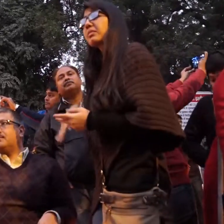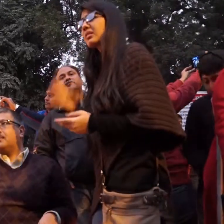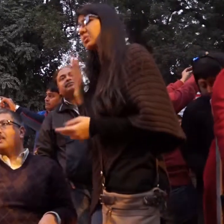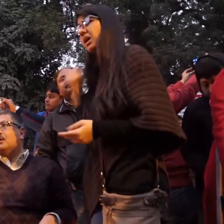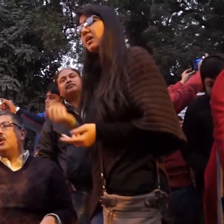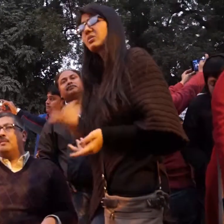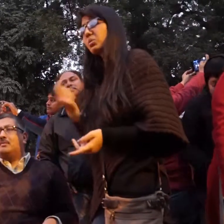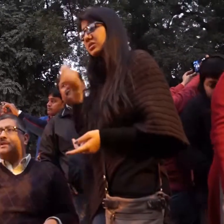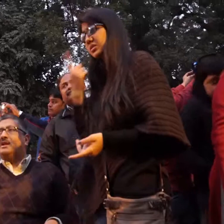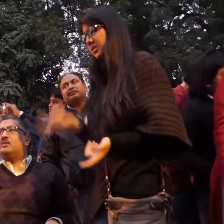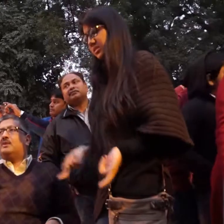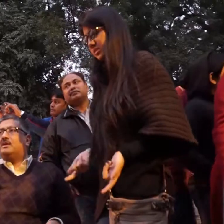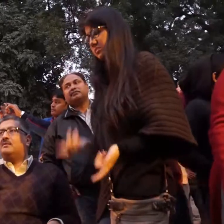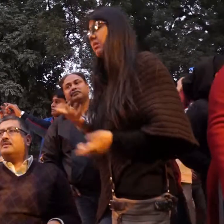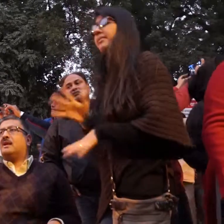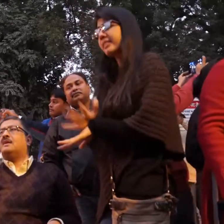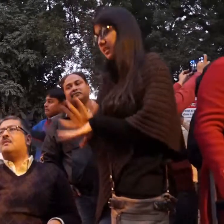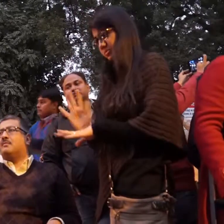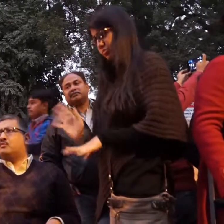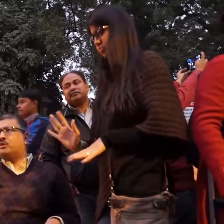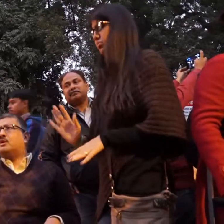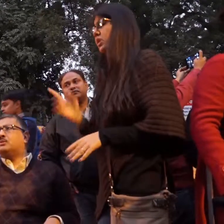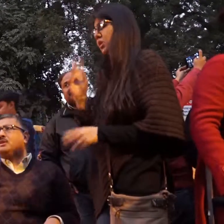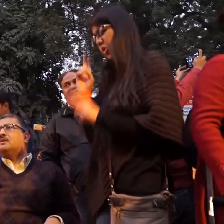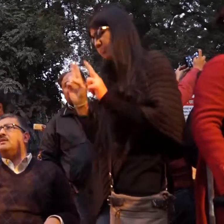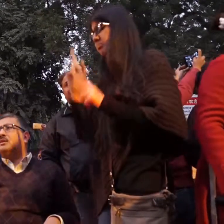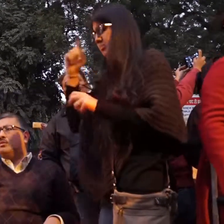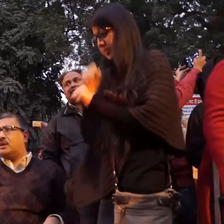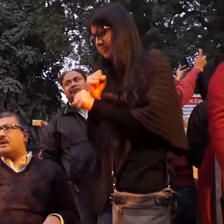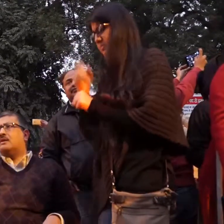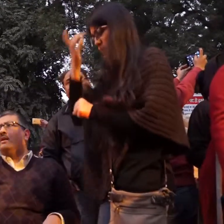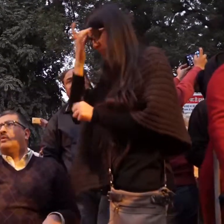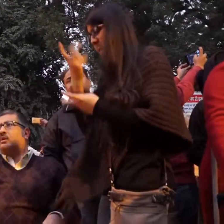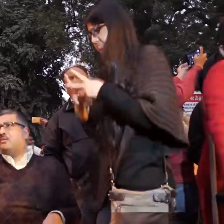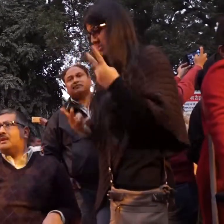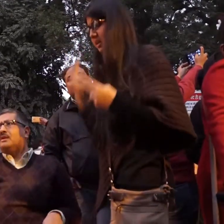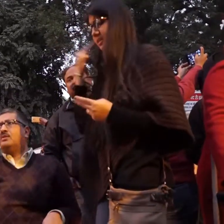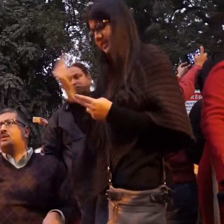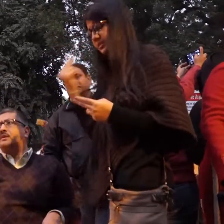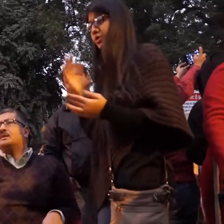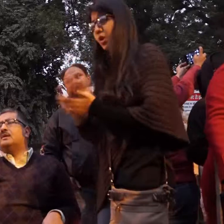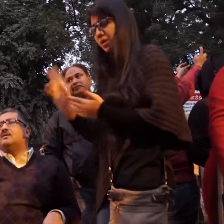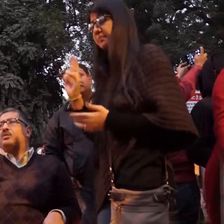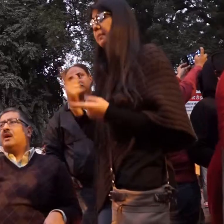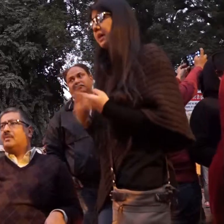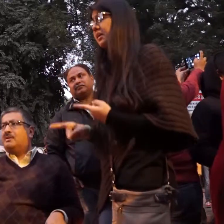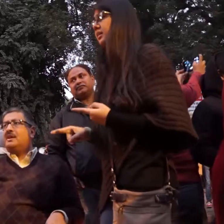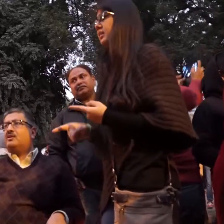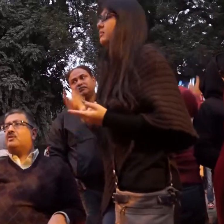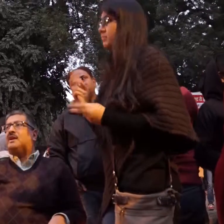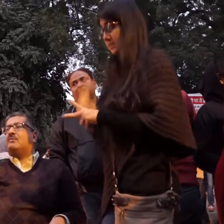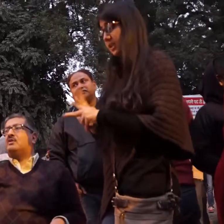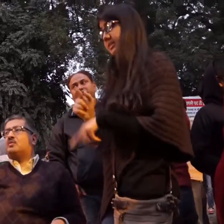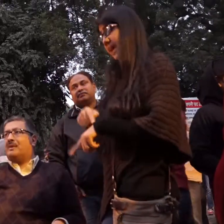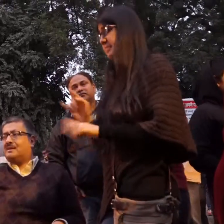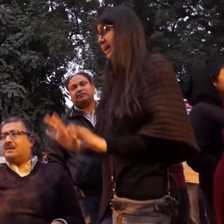चाहिए और अभी भी देर नहीं हुई है। सरकार की अपनी मजबूरियाँ होती हैं, कोई कारण रहा होगा, कोई बात रही होगी, तो अभी भी देर